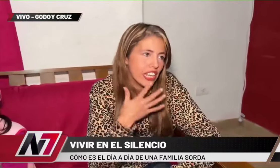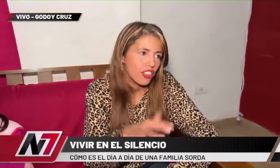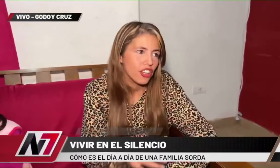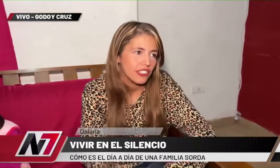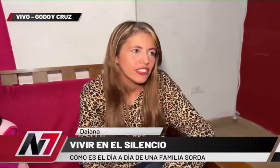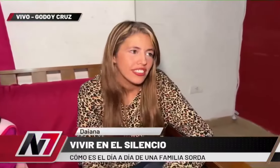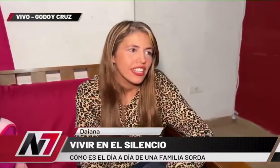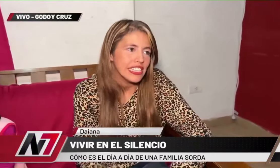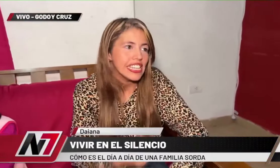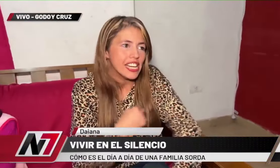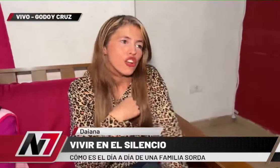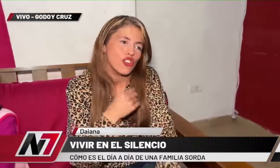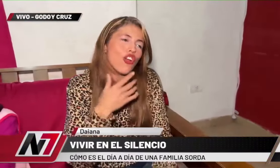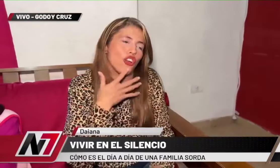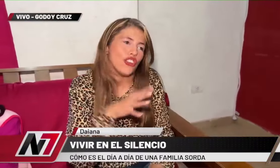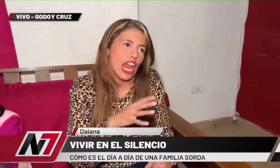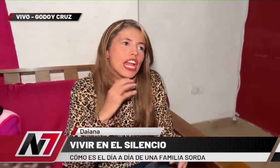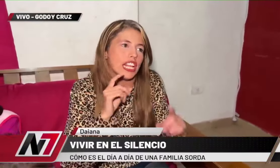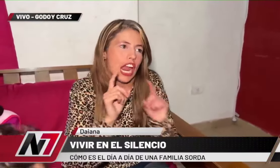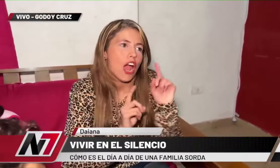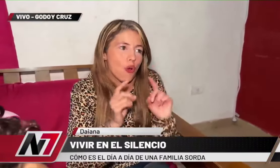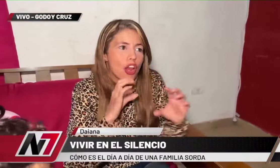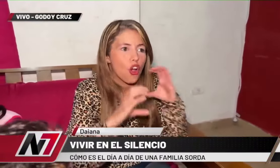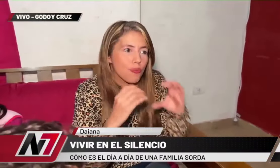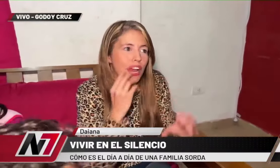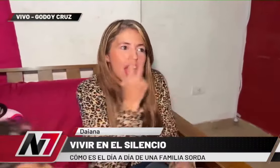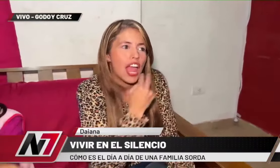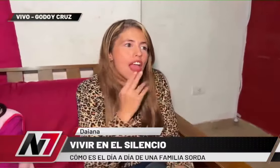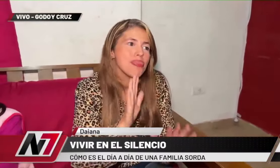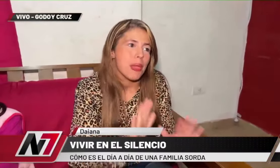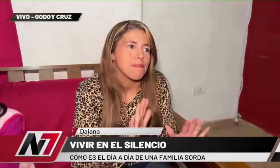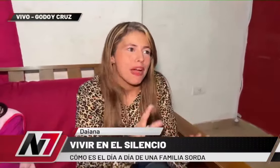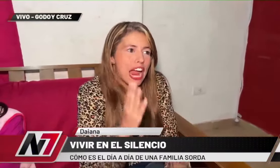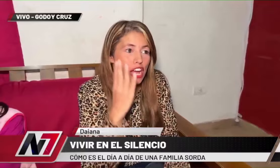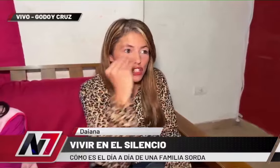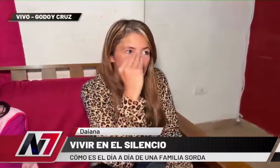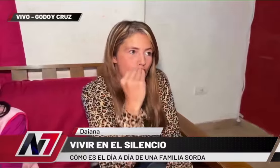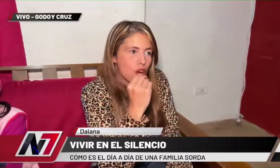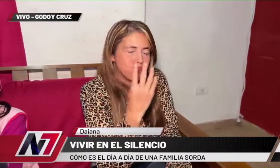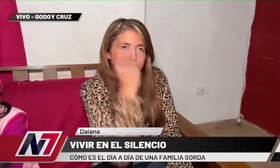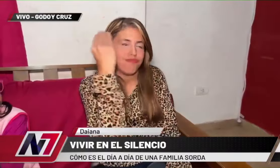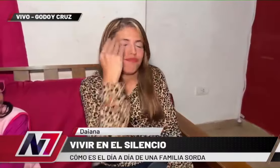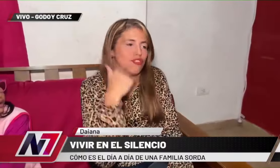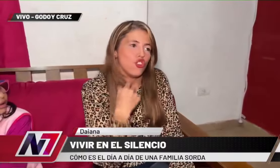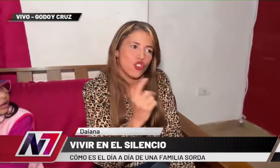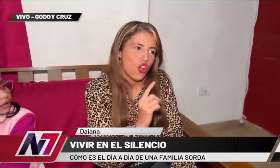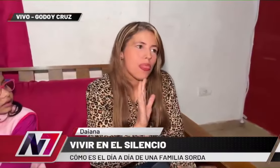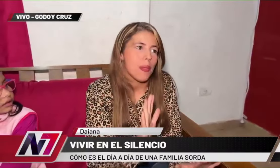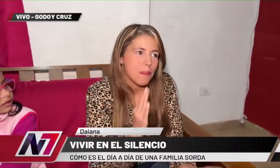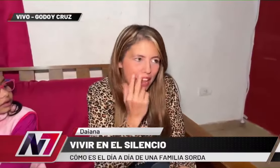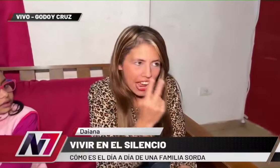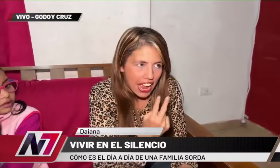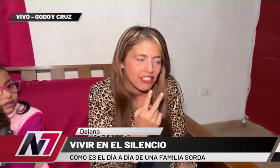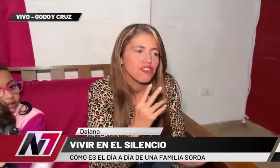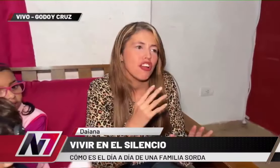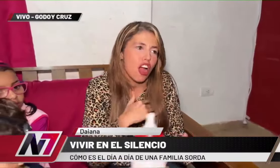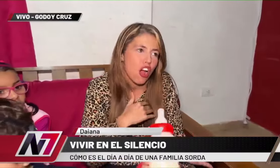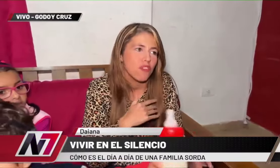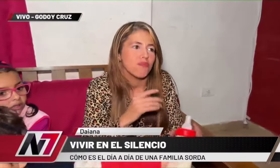Sí, ¿viste? Yo le entiendo. Yo le entiendo, ¿viste? Yo entiendo. Yo tengo mucha comunicación oral, entiendo. Si me hablan despacio voy a